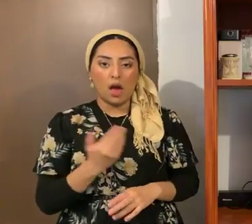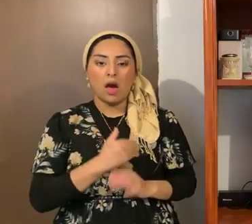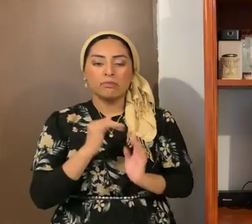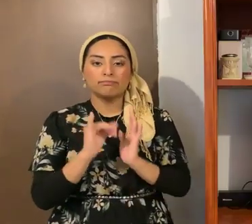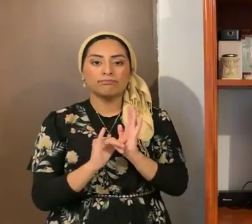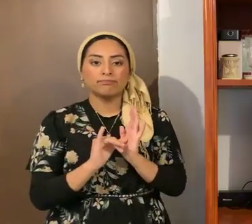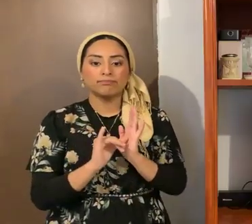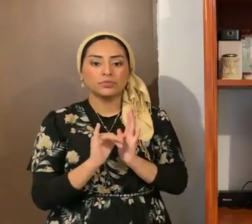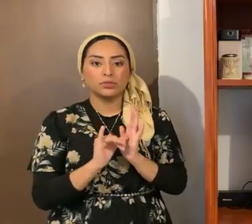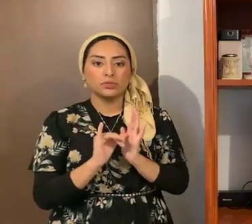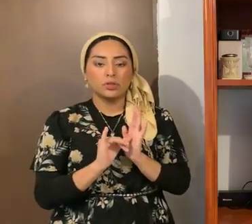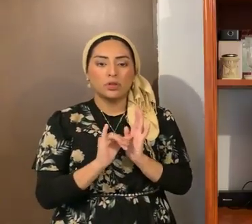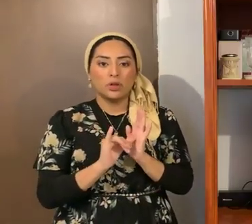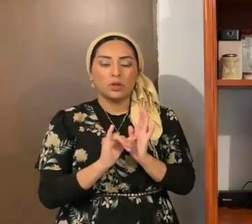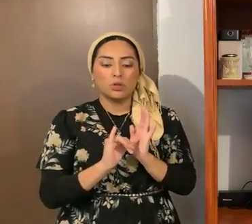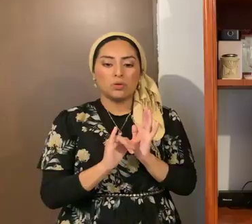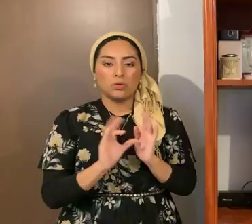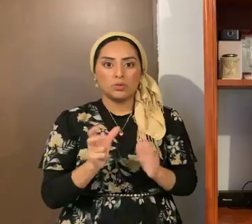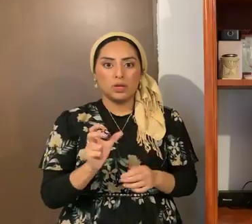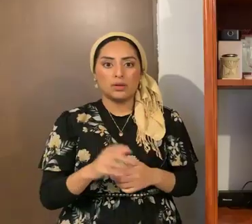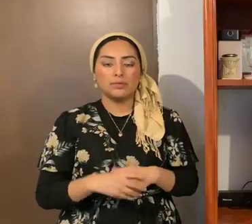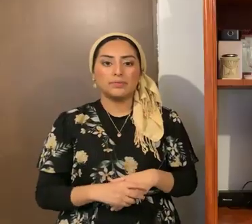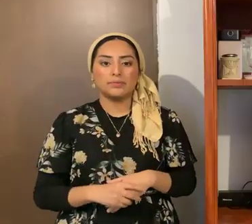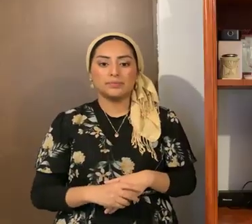Shalom 132 y en la página